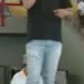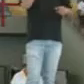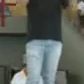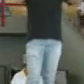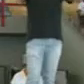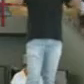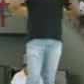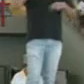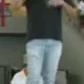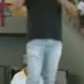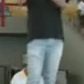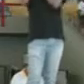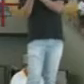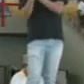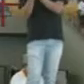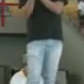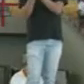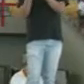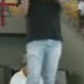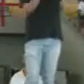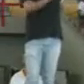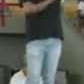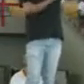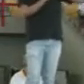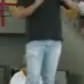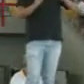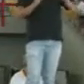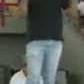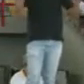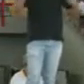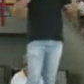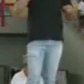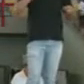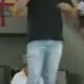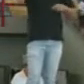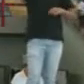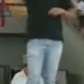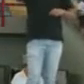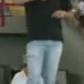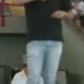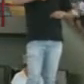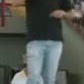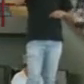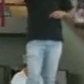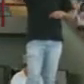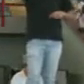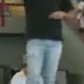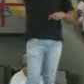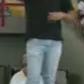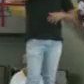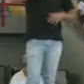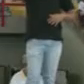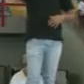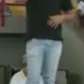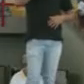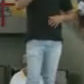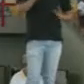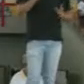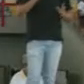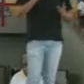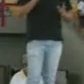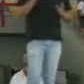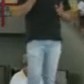como redução de maioridade penal, certo? Precisa haver de sua parte um juízo de valor, uma opinião. Você